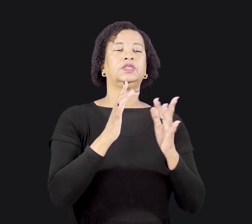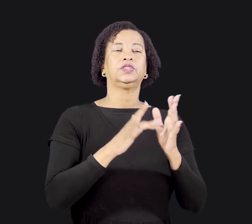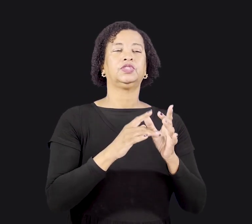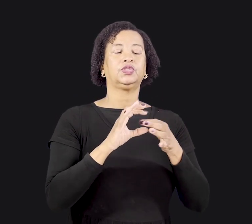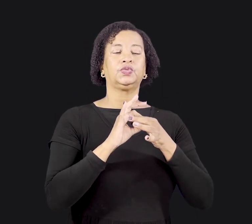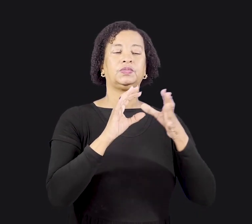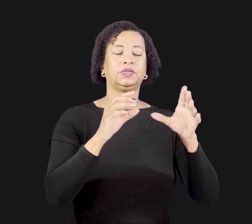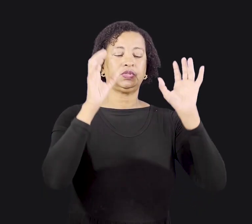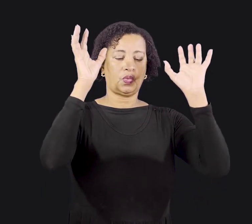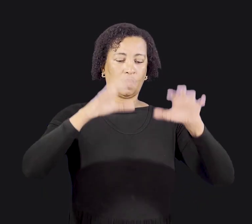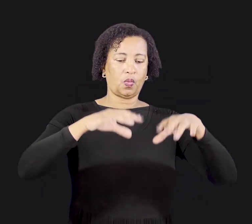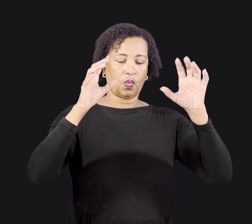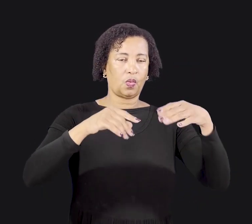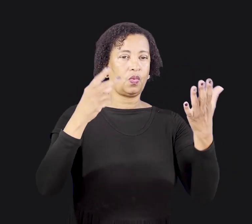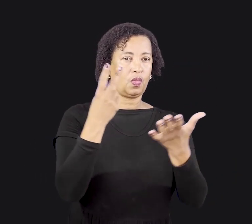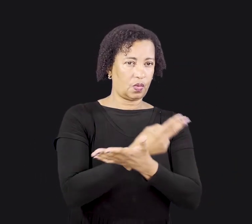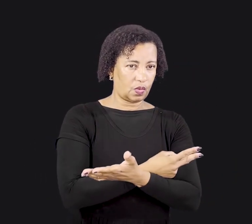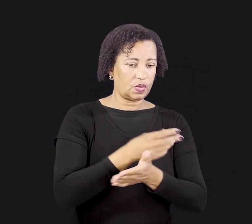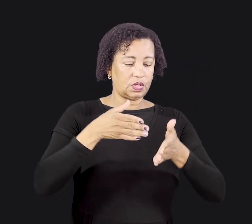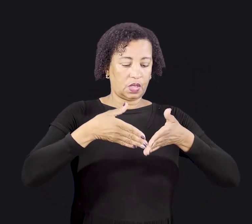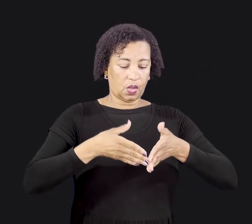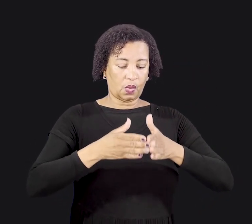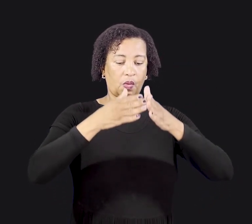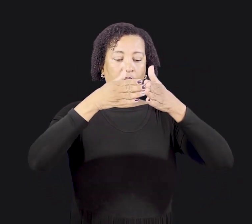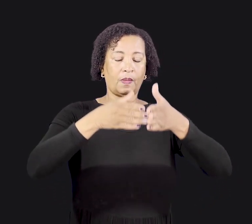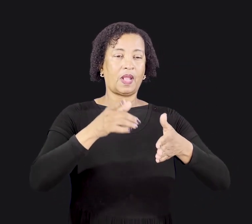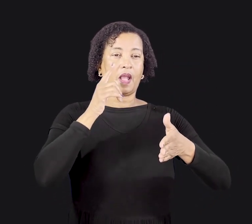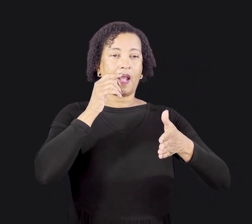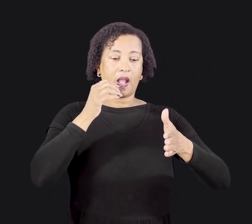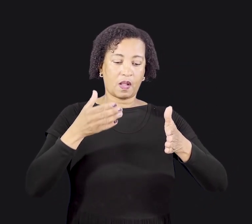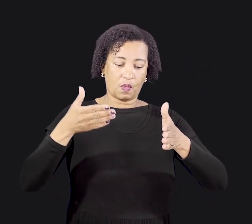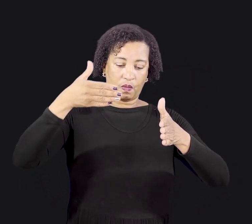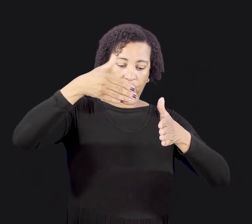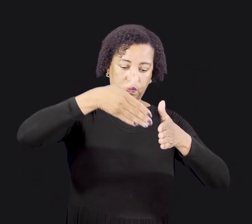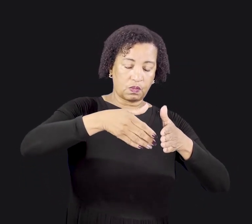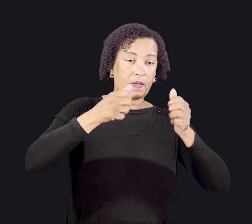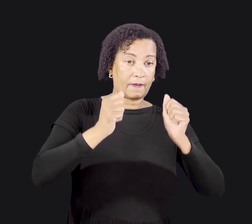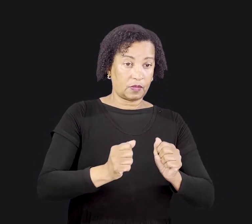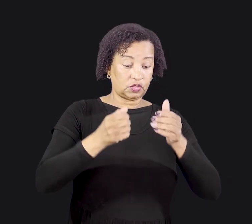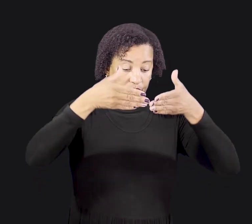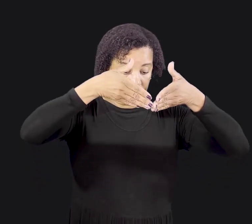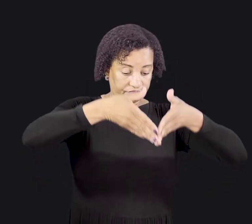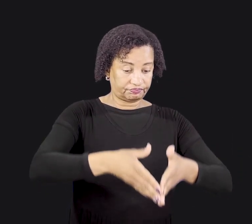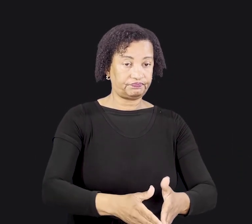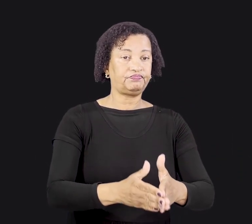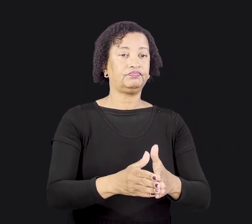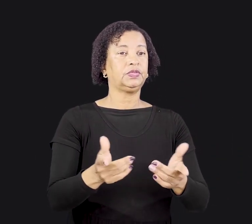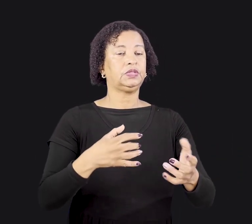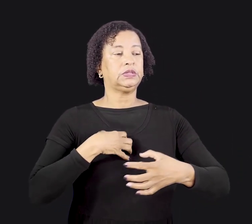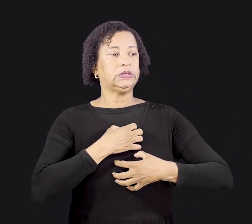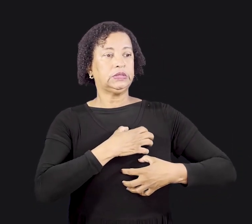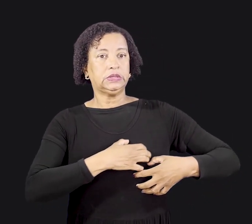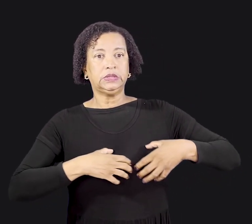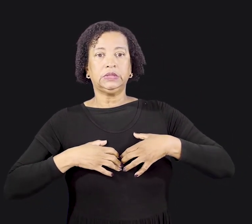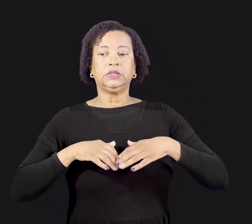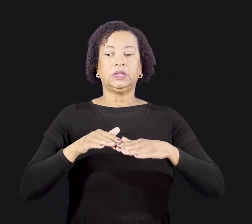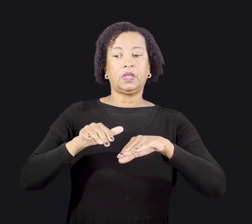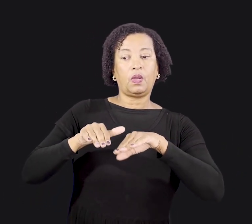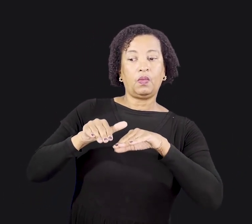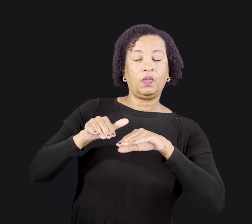acontecesse? O barco estava sendo inundado pela água e ia acabar afundando. Eles foram desesperados acordar Jesus e disseram: